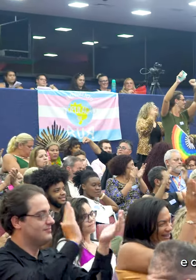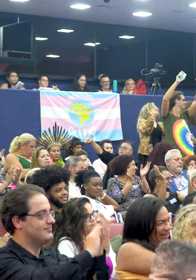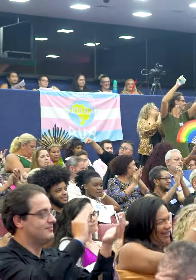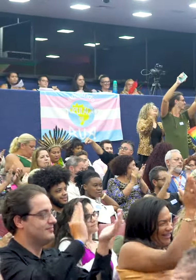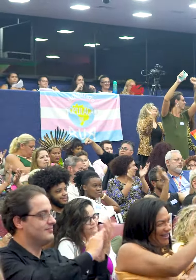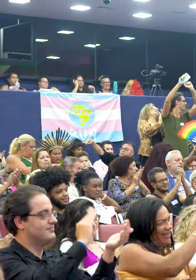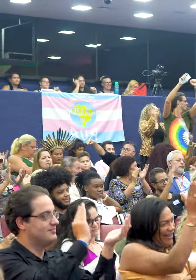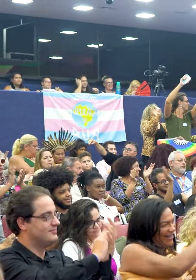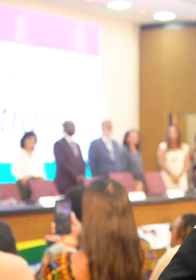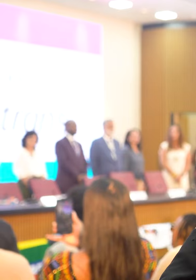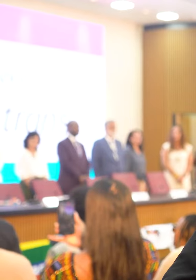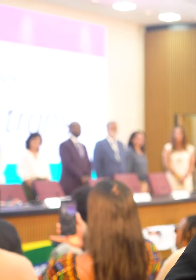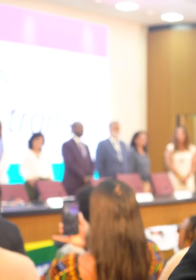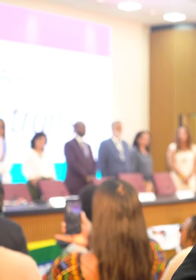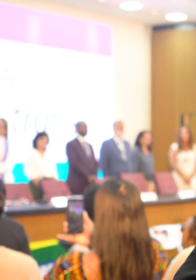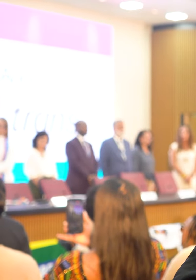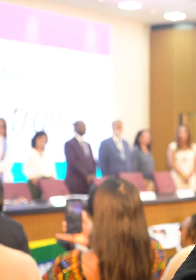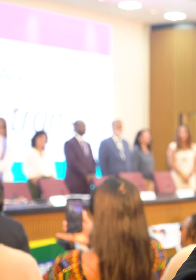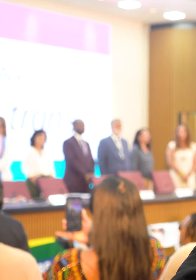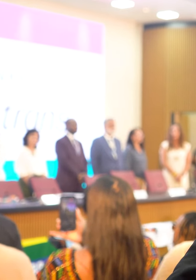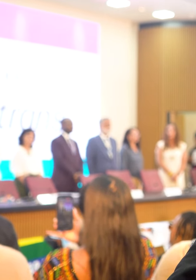acompanha.